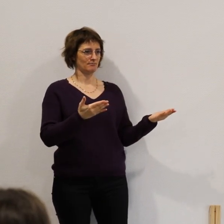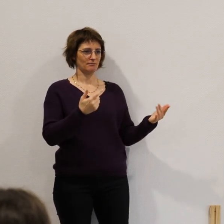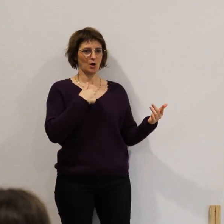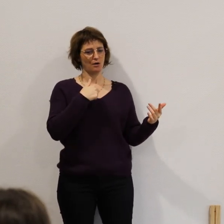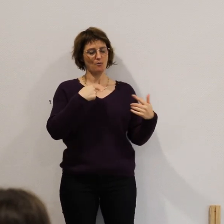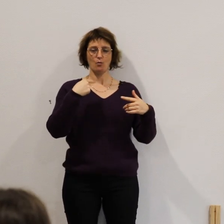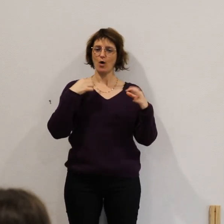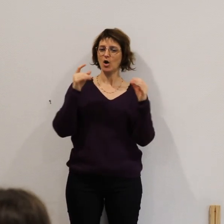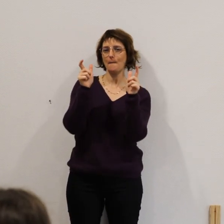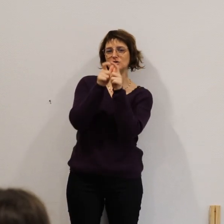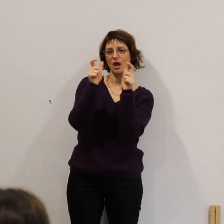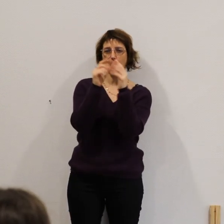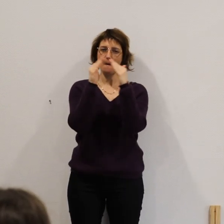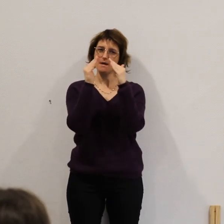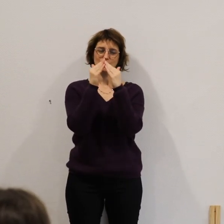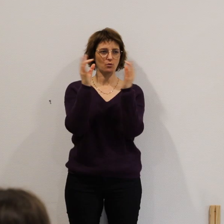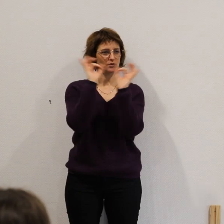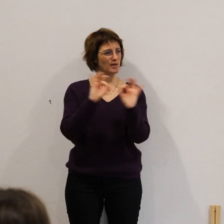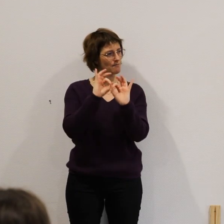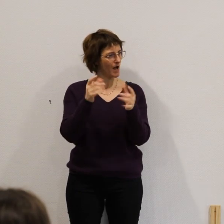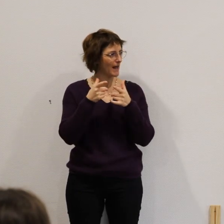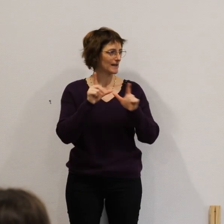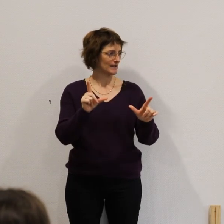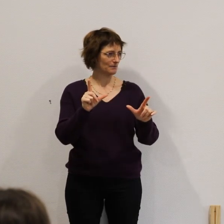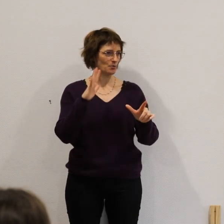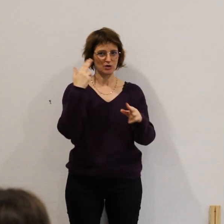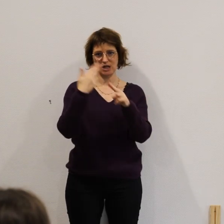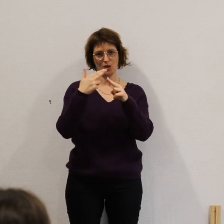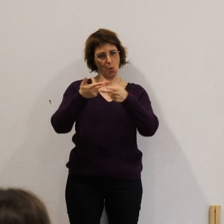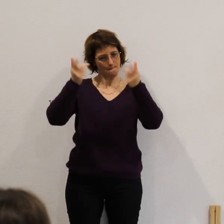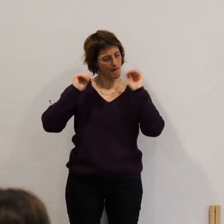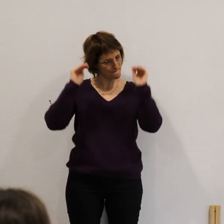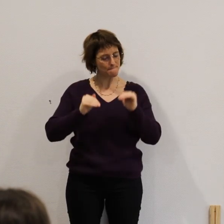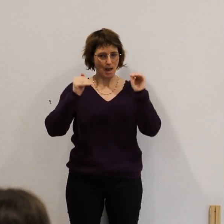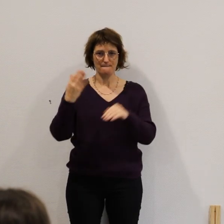château, je resterai toujours celui que l'on surnomme Méphisto.